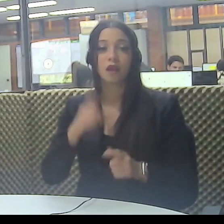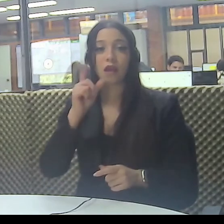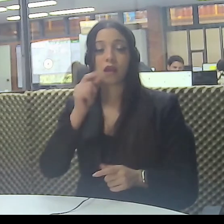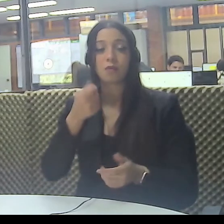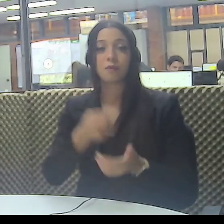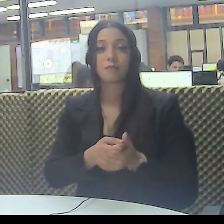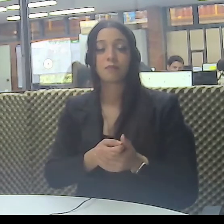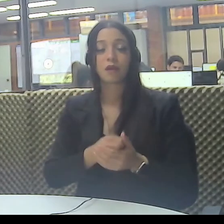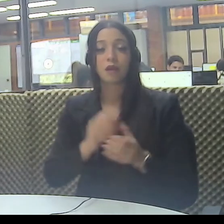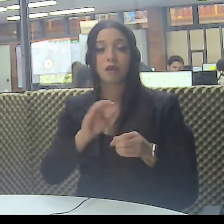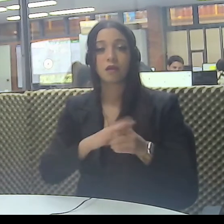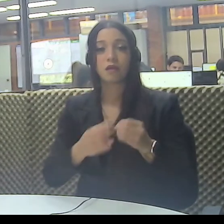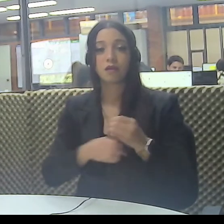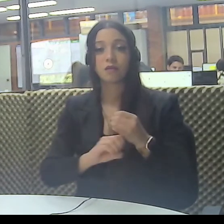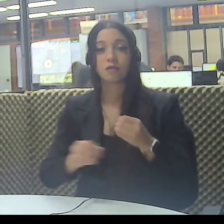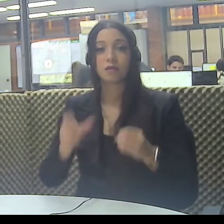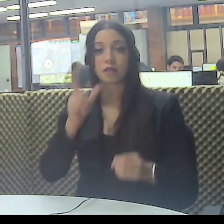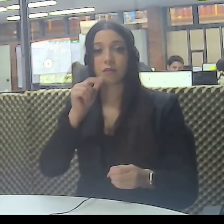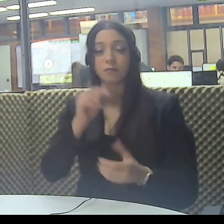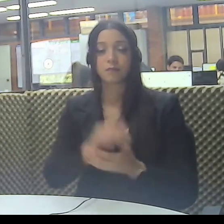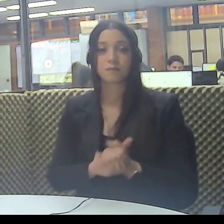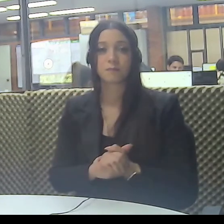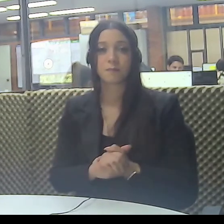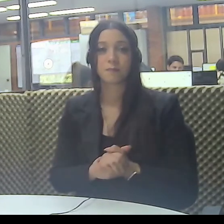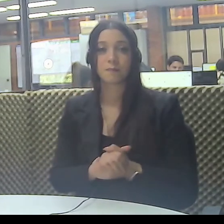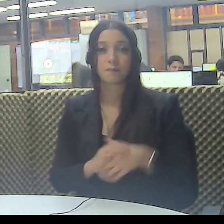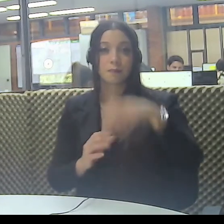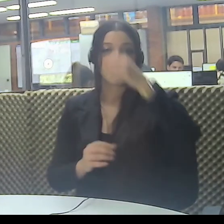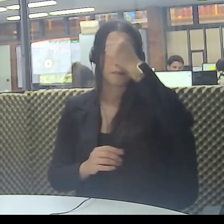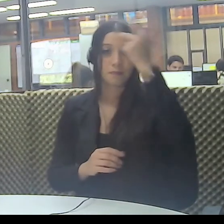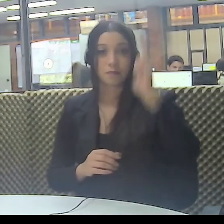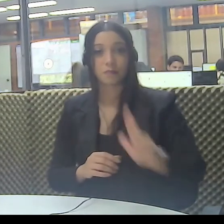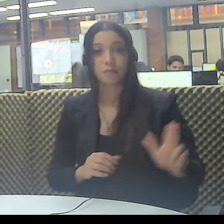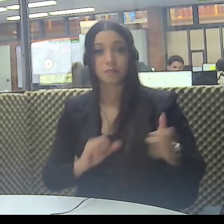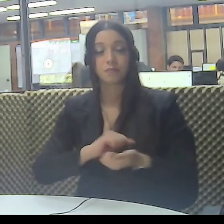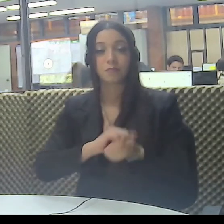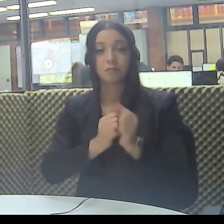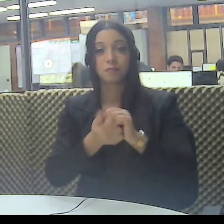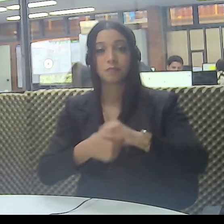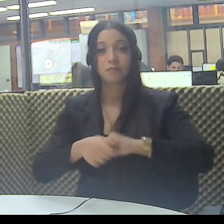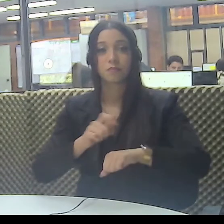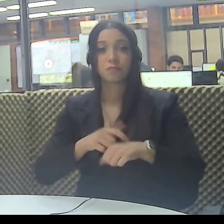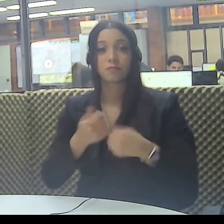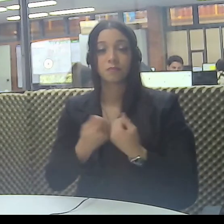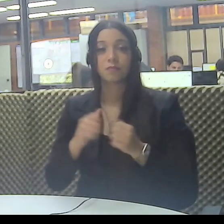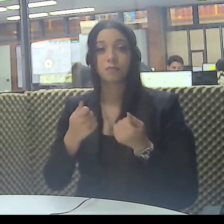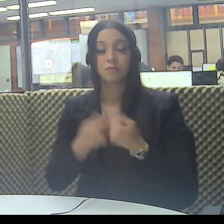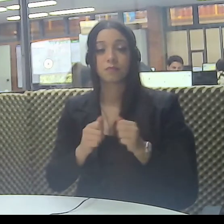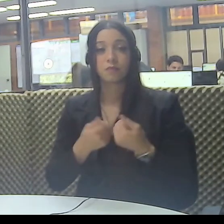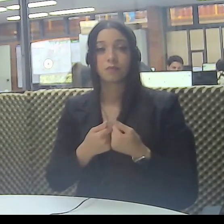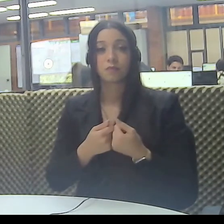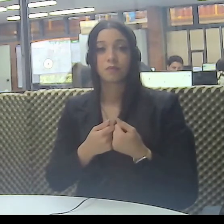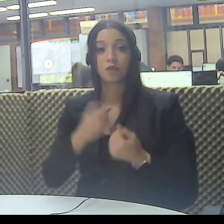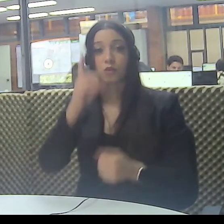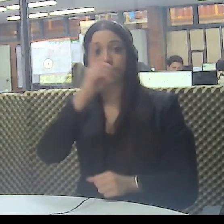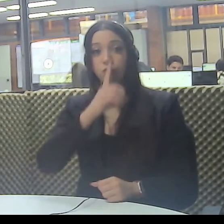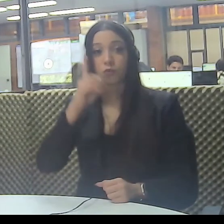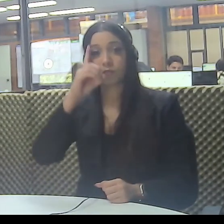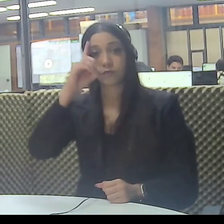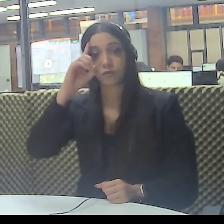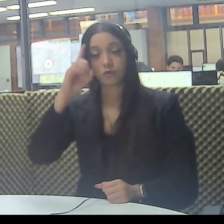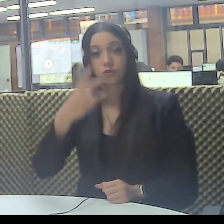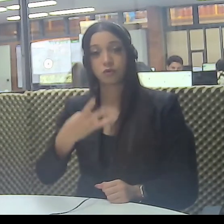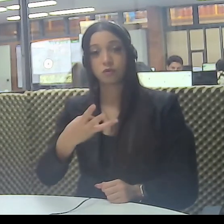água e esgoto do DEMAI. E a Prefeitura de Uberlândia adequou os horários do transporte coletivo no próximo domingo, dia